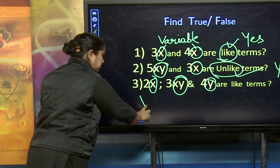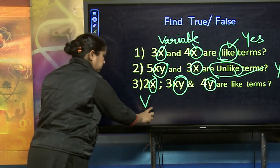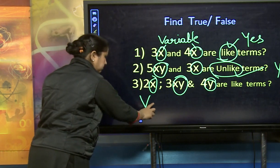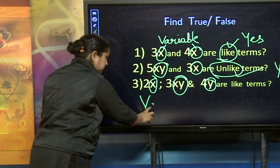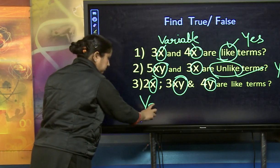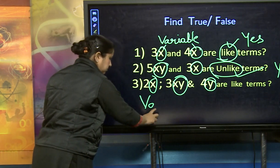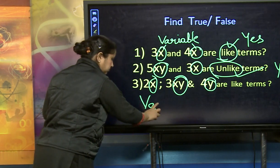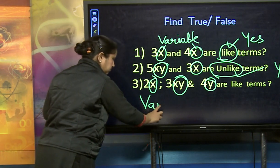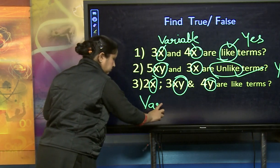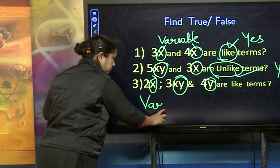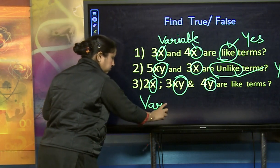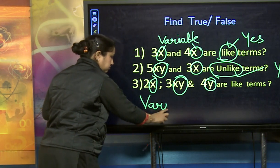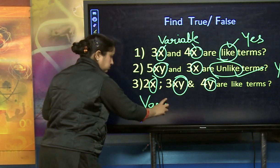हैं तो तीनों ही वैरियेबल्स